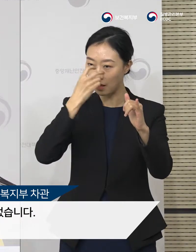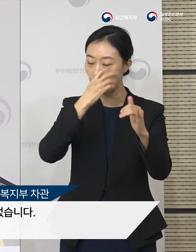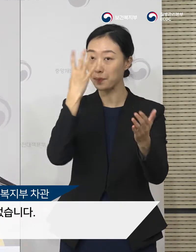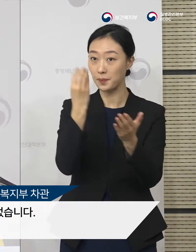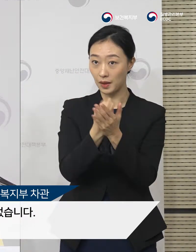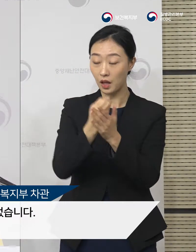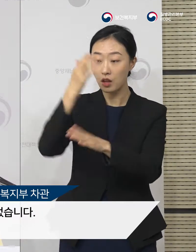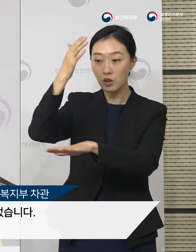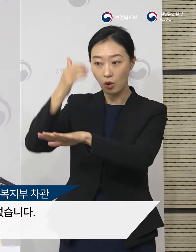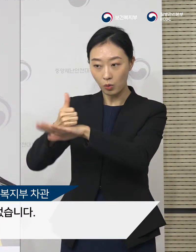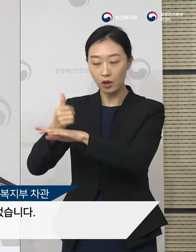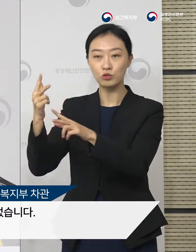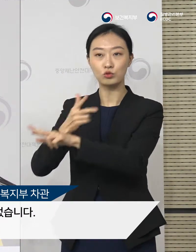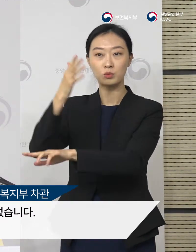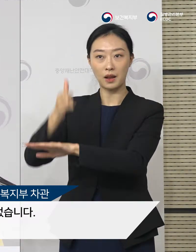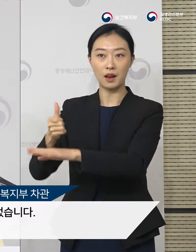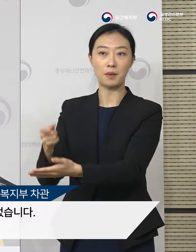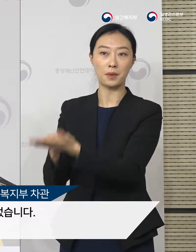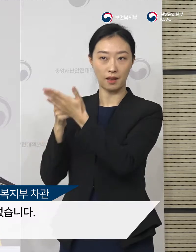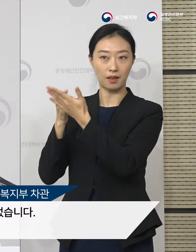내에 결과가 집계될 것입니다.